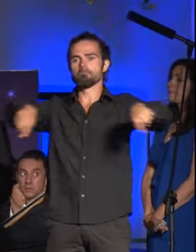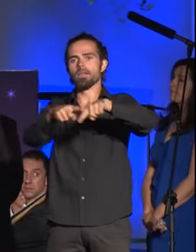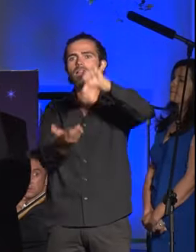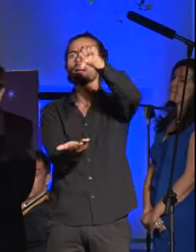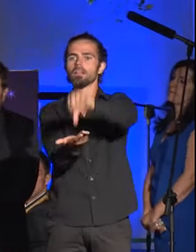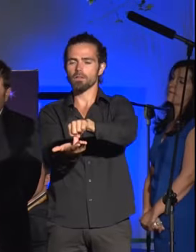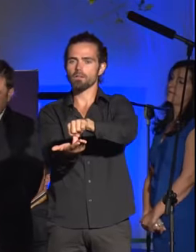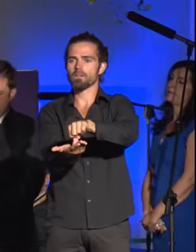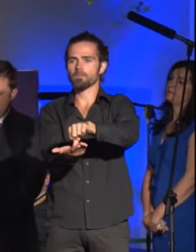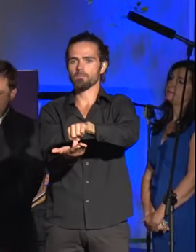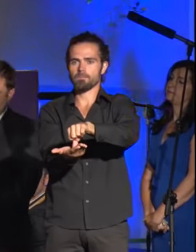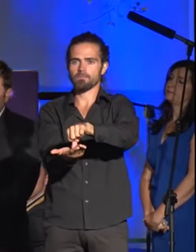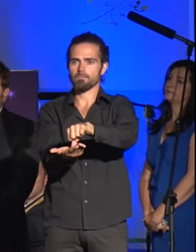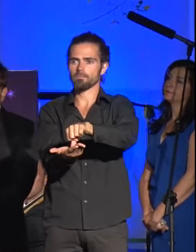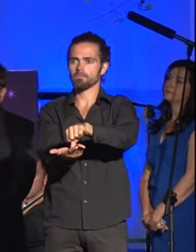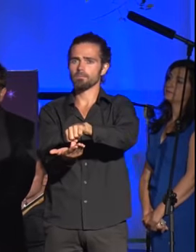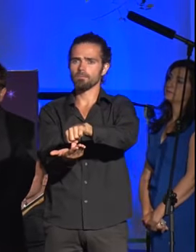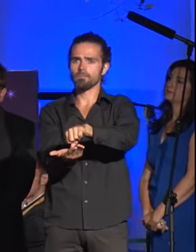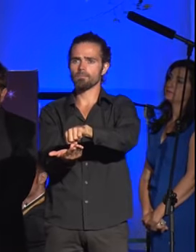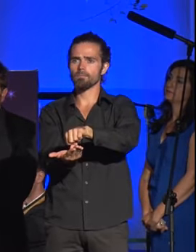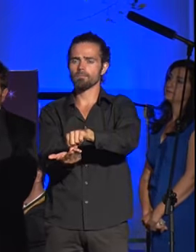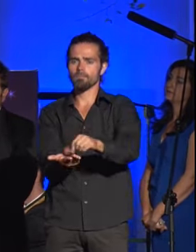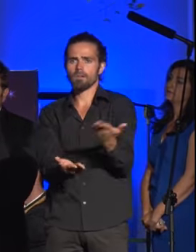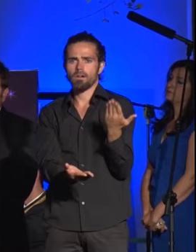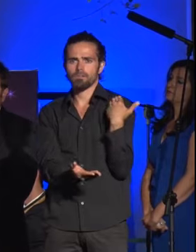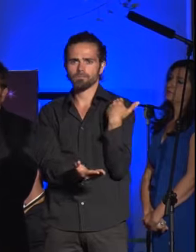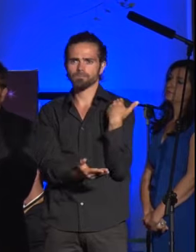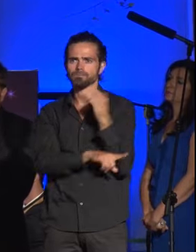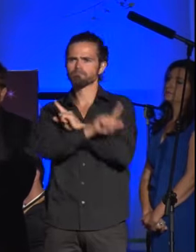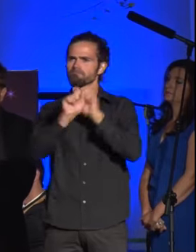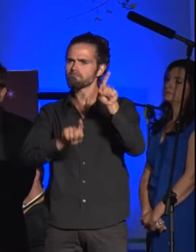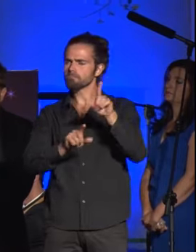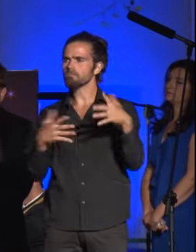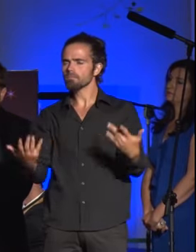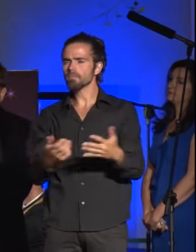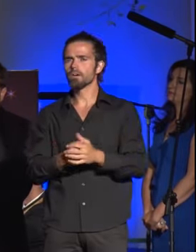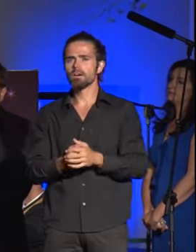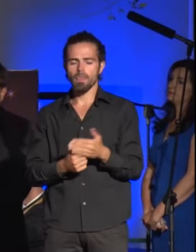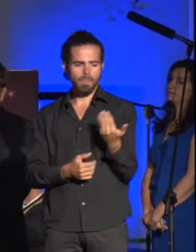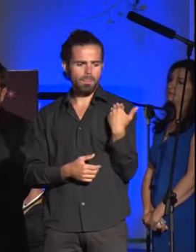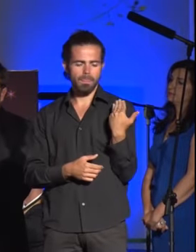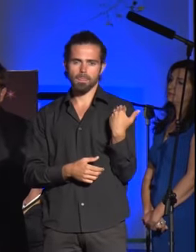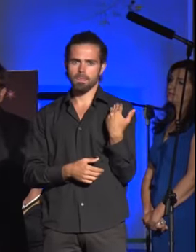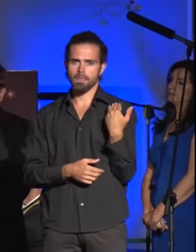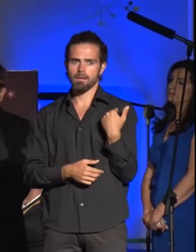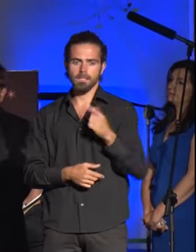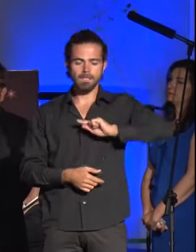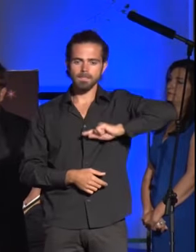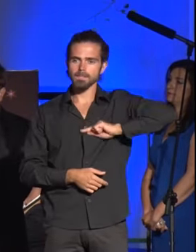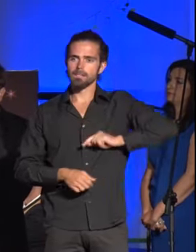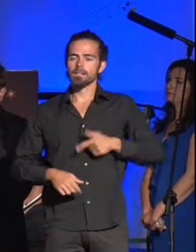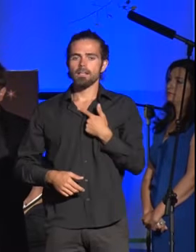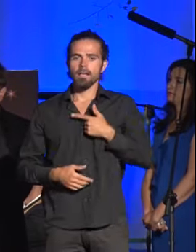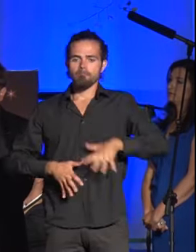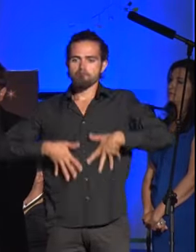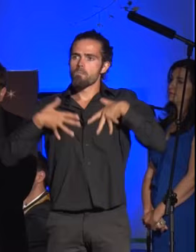Altozano. Ayer tenía lugar el pregón taurino. Hace un momento hemos sentido vivamente las emotivas